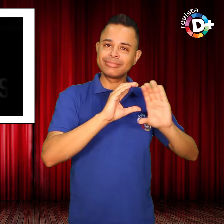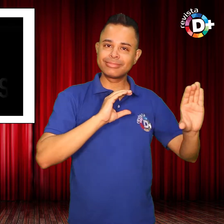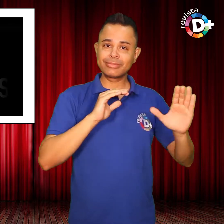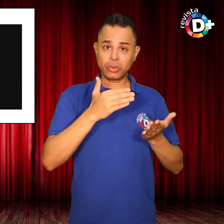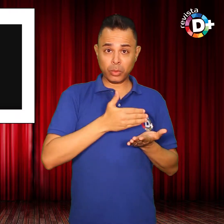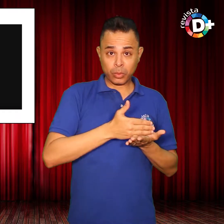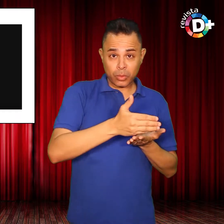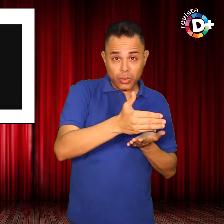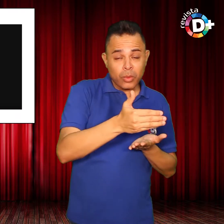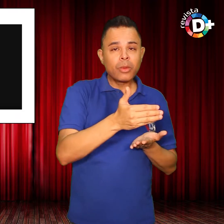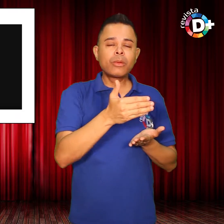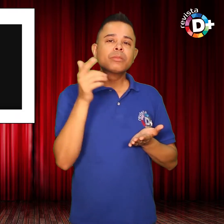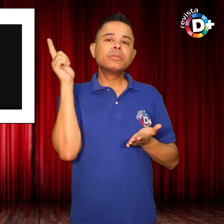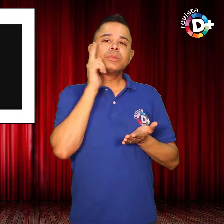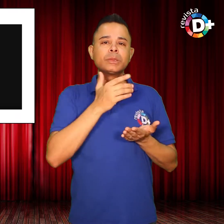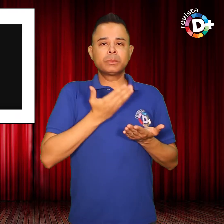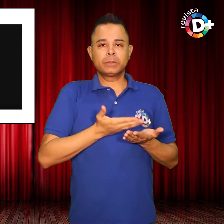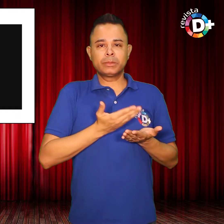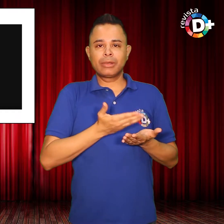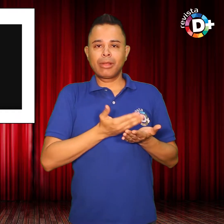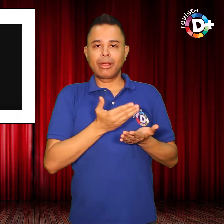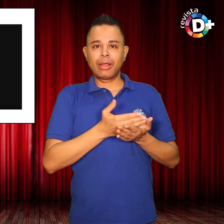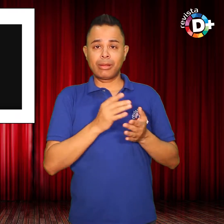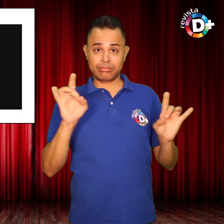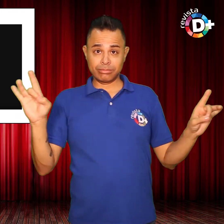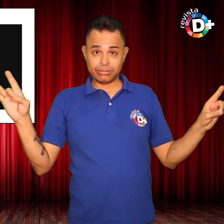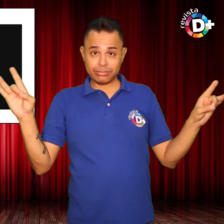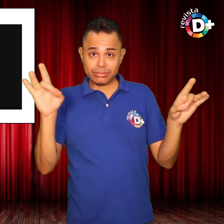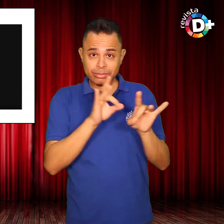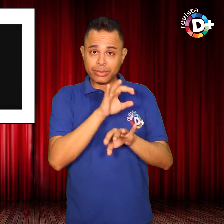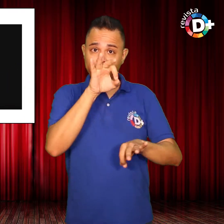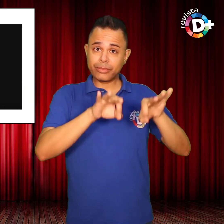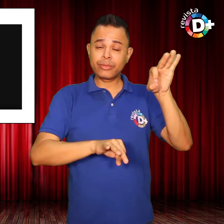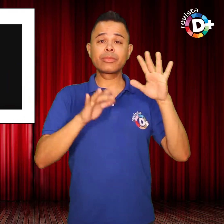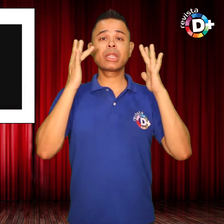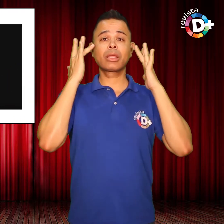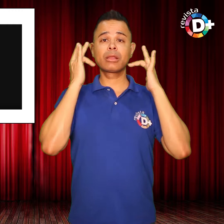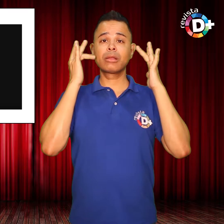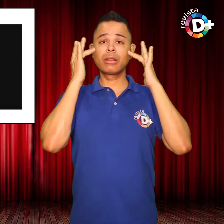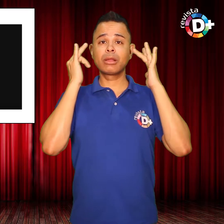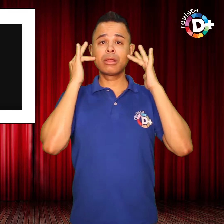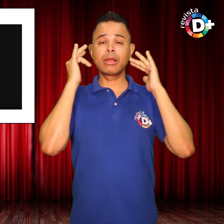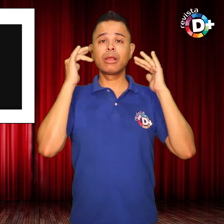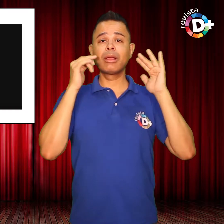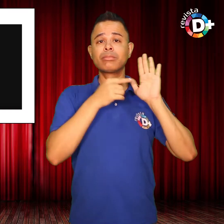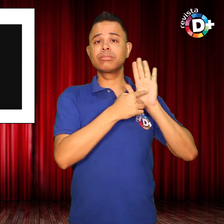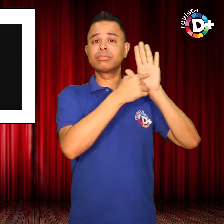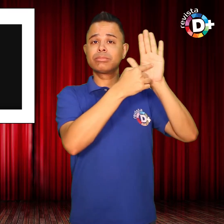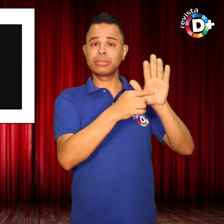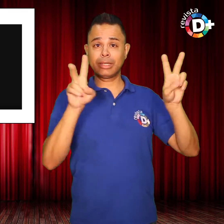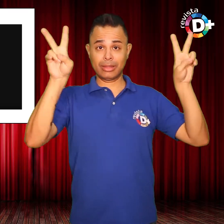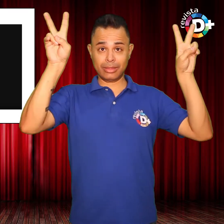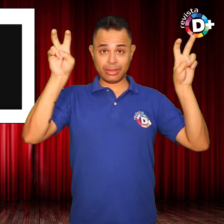início o primeiro espaço para colocar a teoria em prática foi o teatro por meio do espetáculo